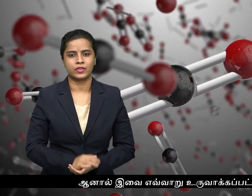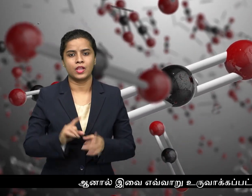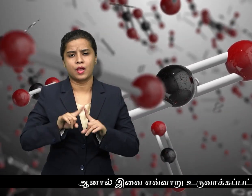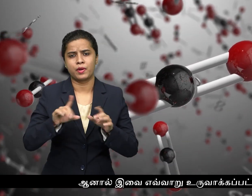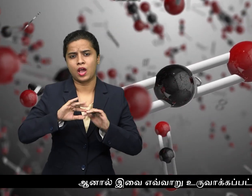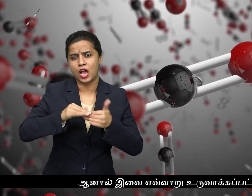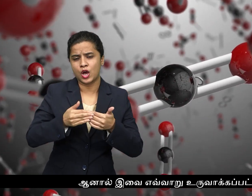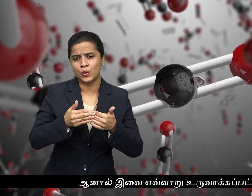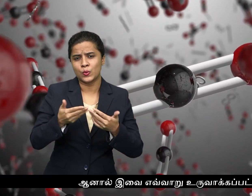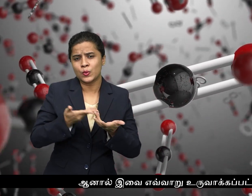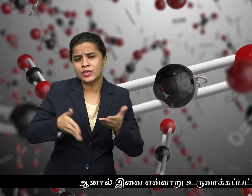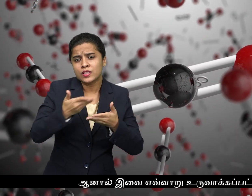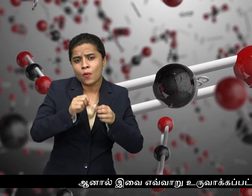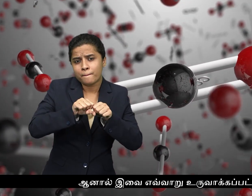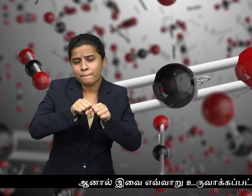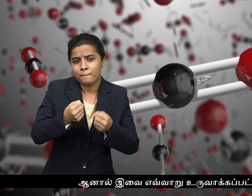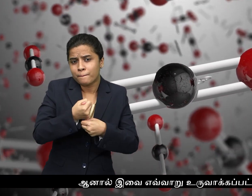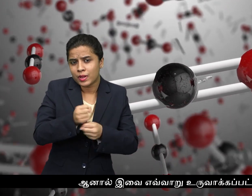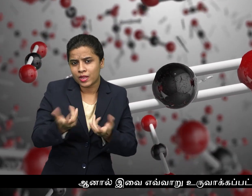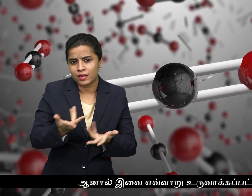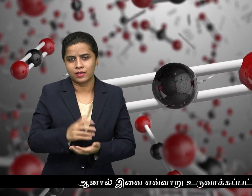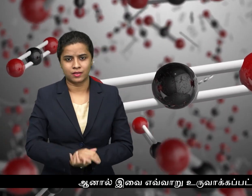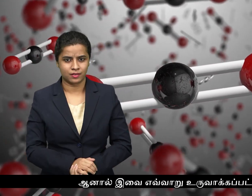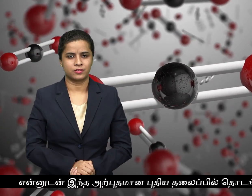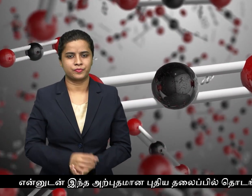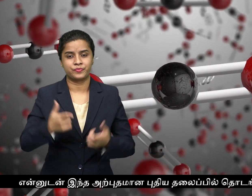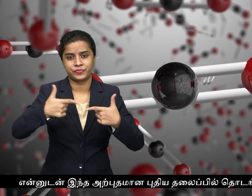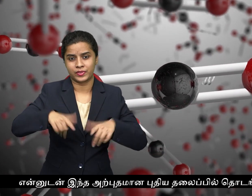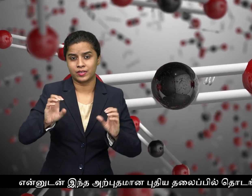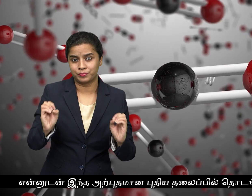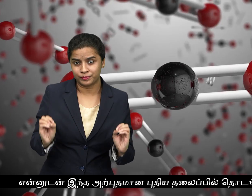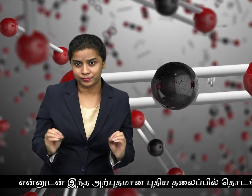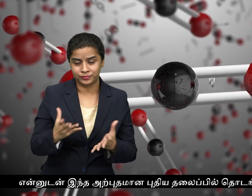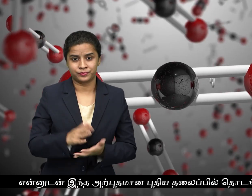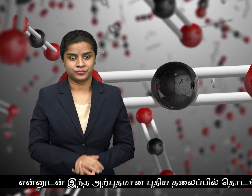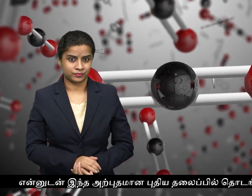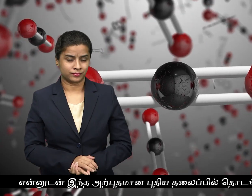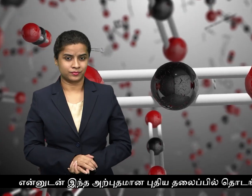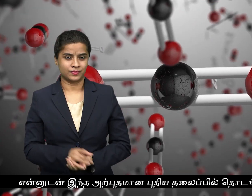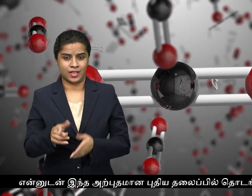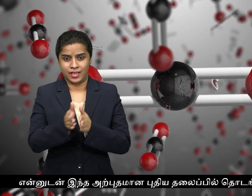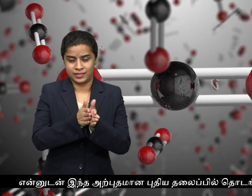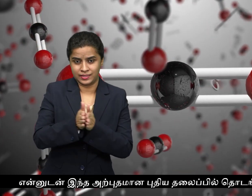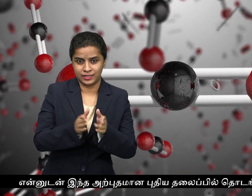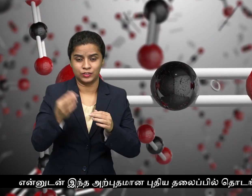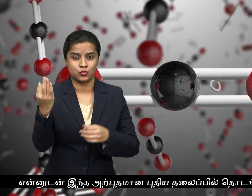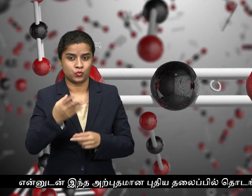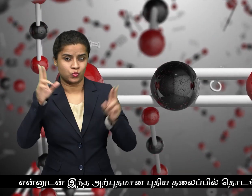ஆனால் இவை எவ்வாறு உருவாக்கப்பட்டன? என்னுடன் இந்த அற்புதமான புதிய தலைப்பில் தொடங்குவோம்.